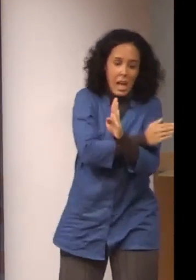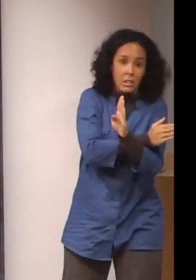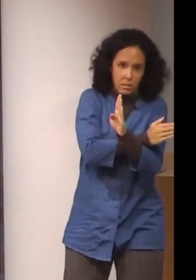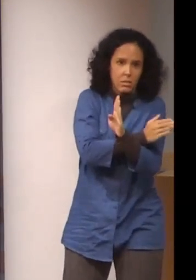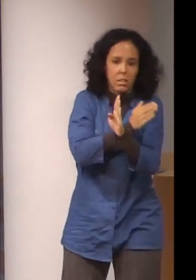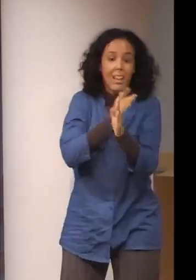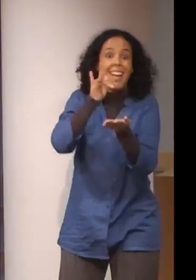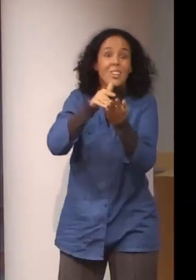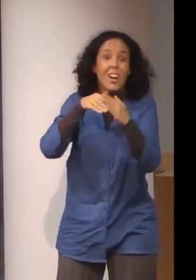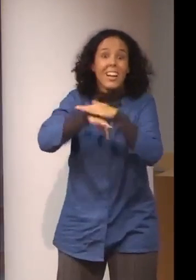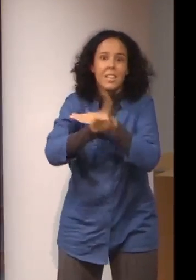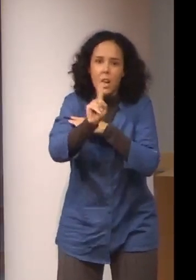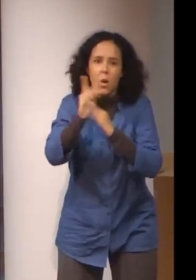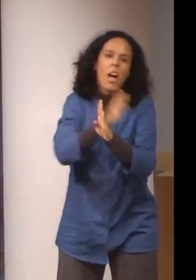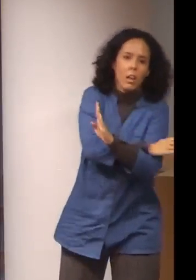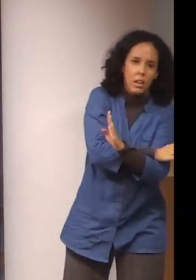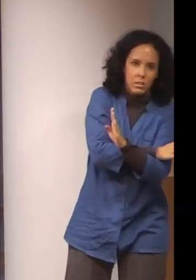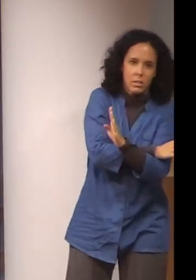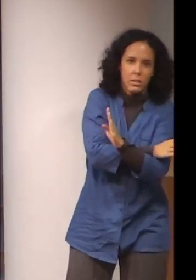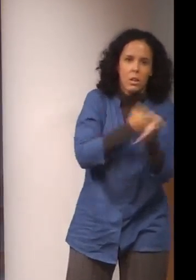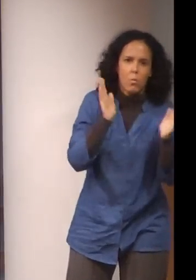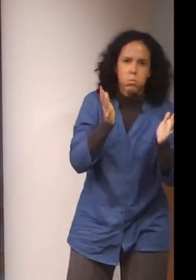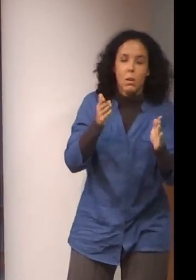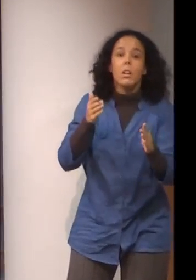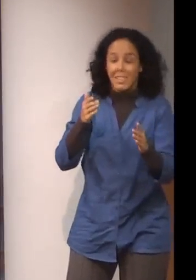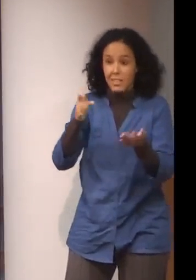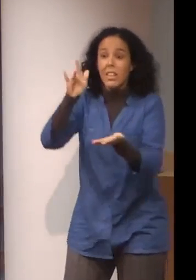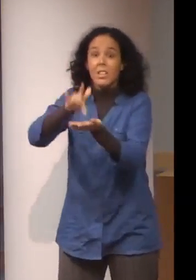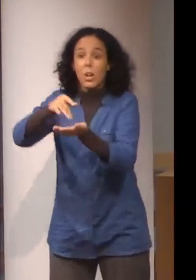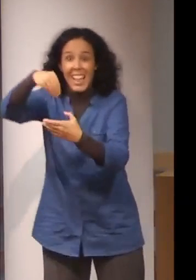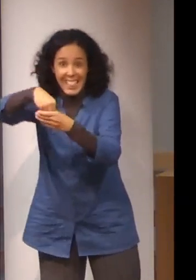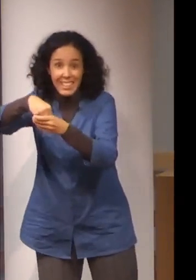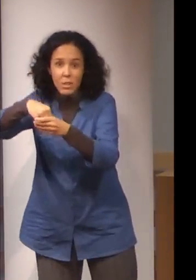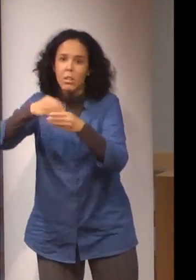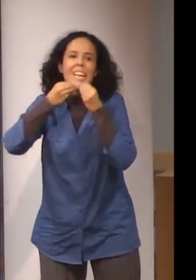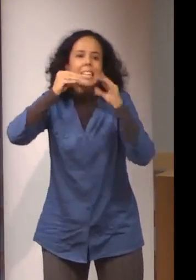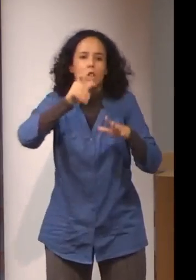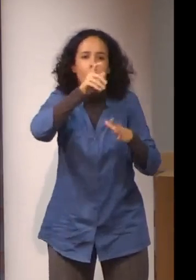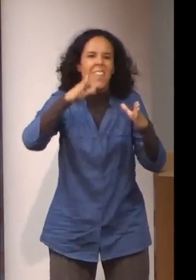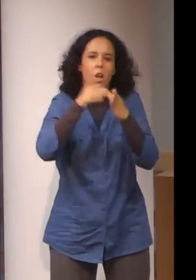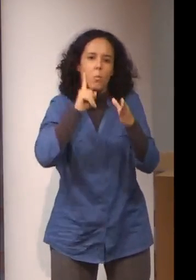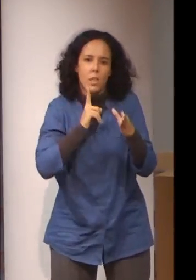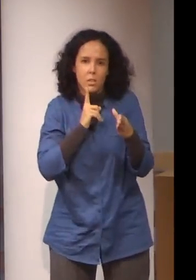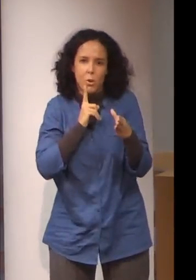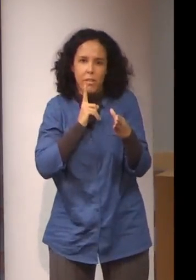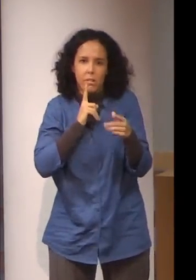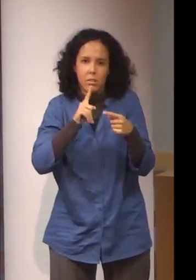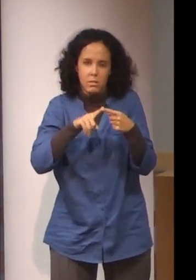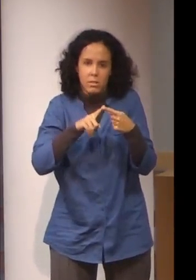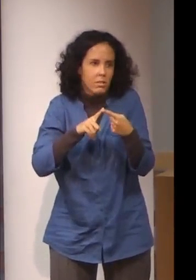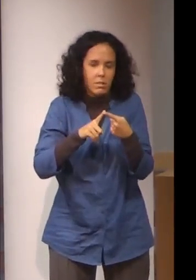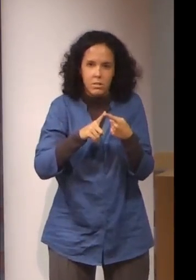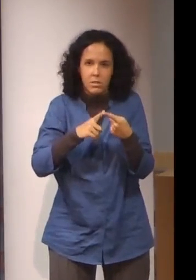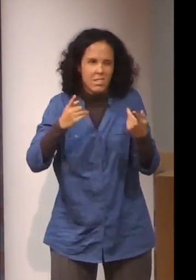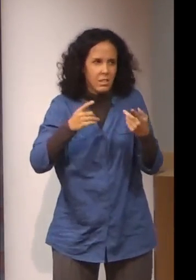personas sordas o buenos signantes, que tengan adquirida la lengua con anterioridad y que una vez que estén estudiando la